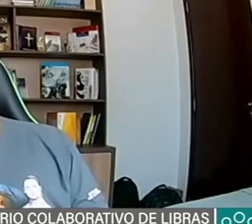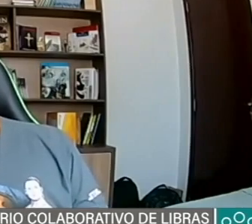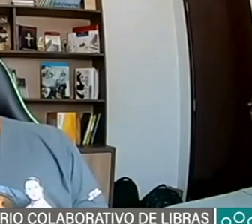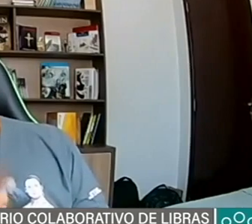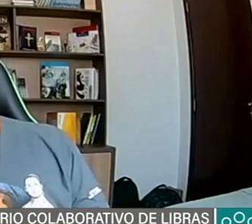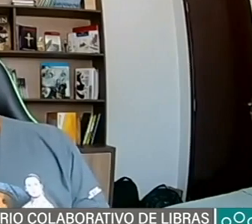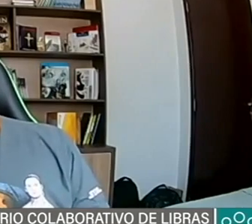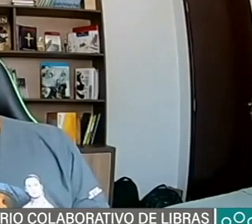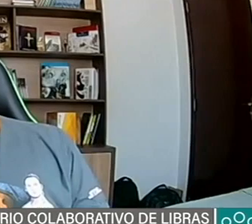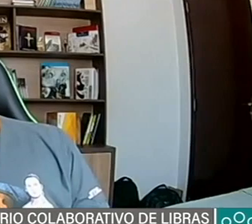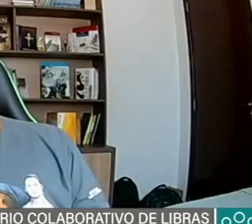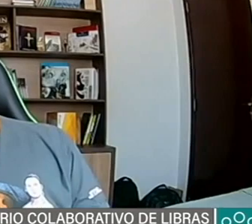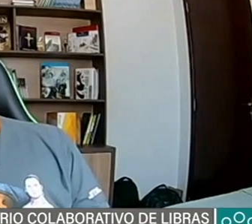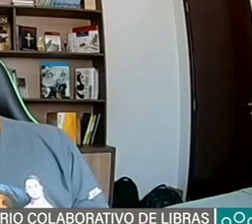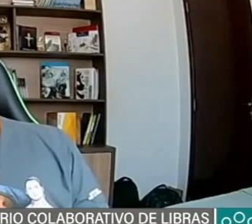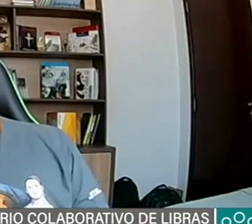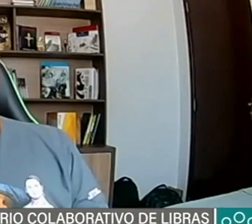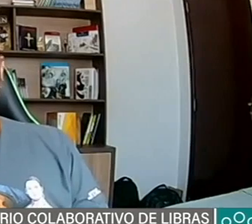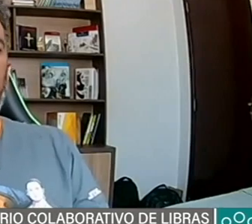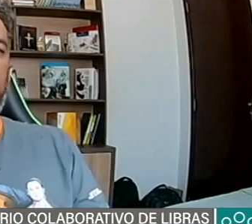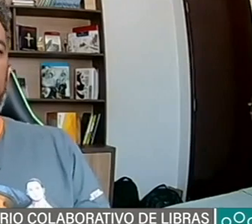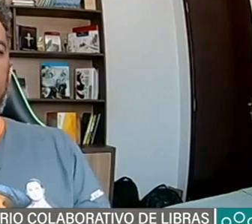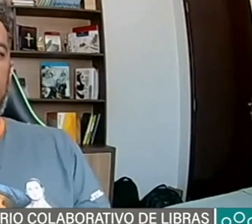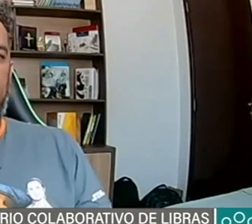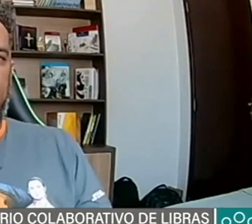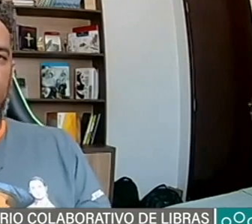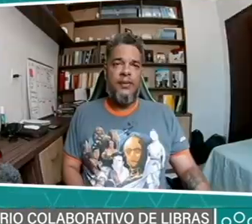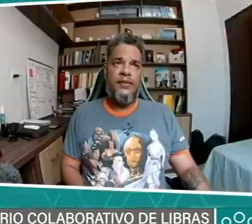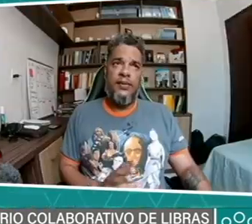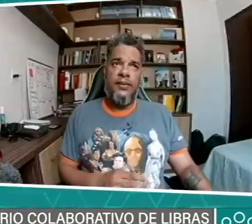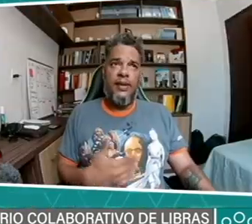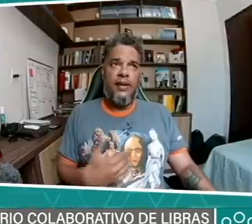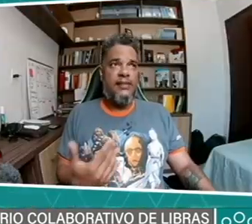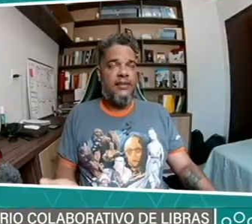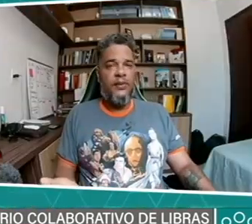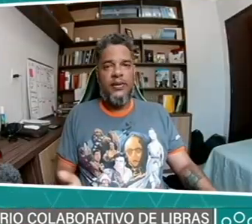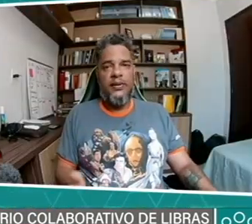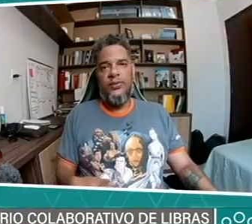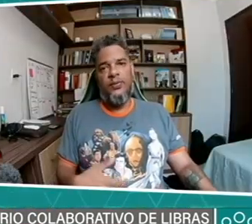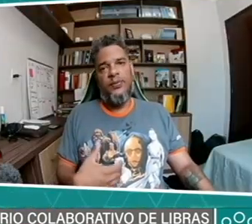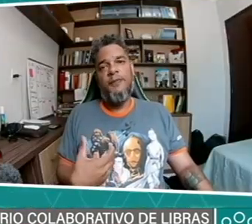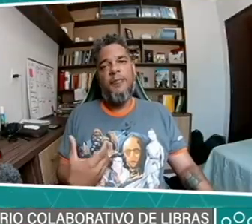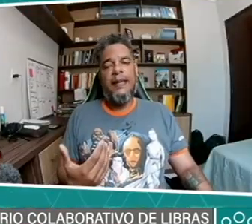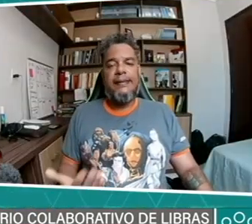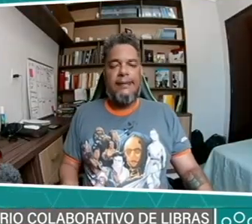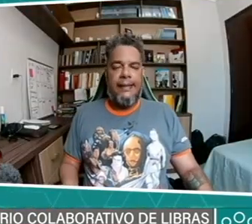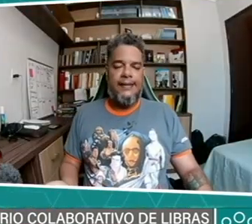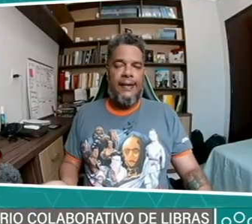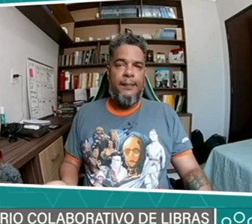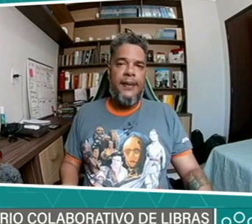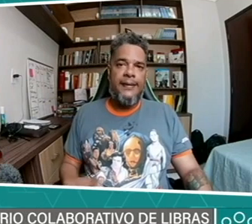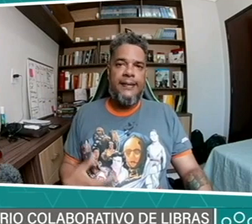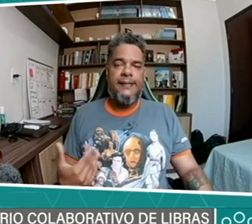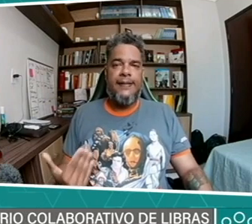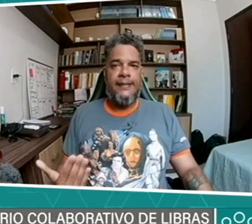do vocabulário do seu curso. Também serão criadas categorias como sinais da área médica, esses sinais da